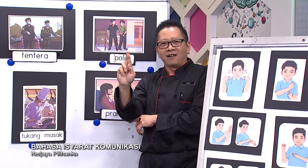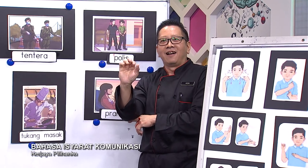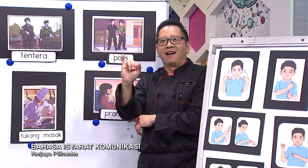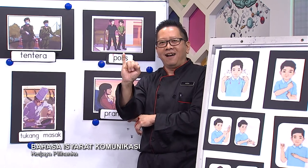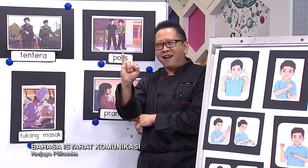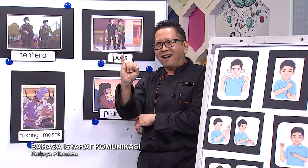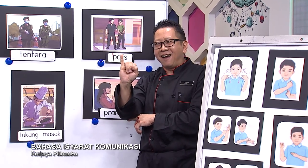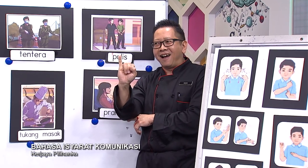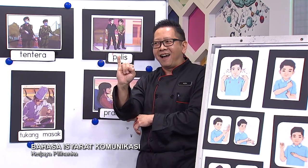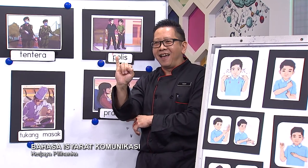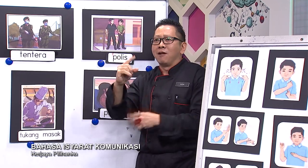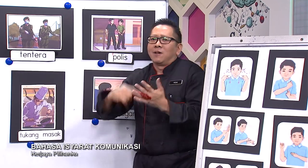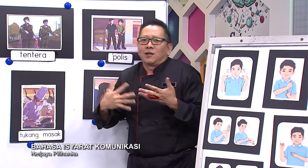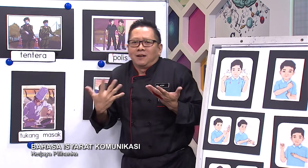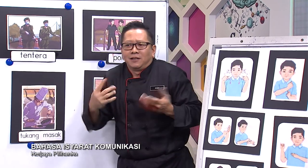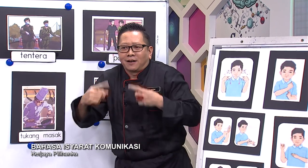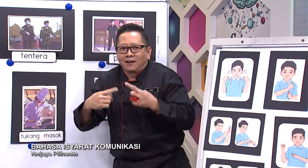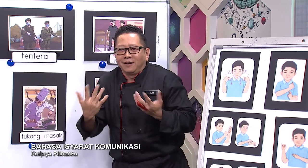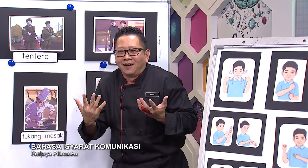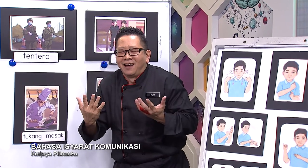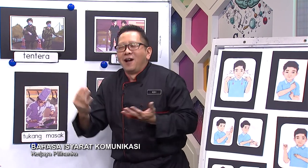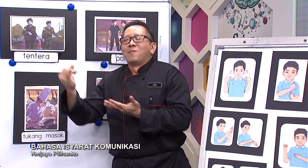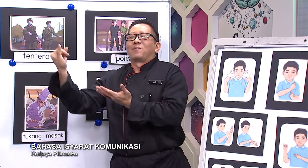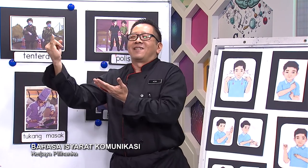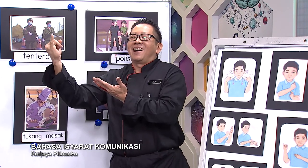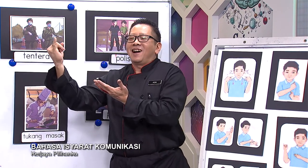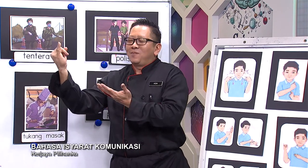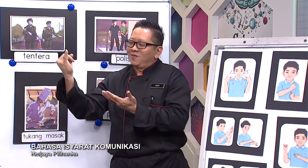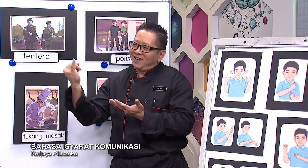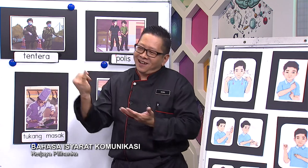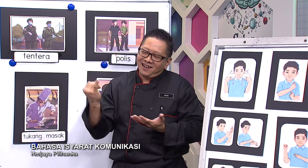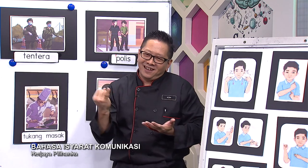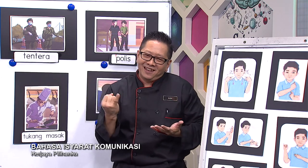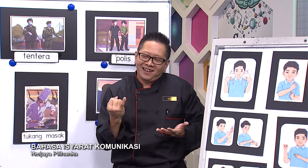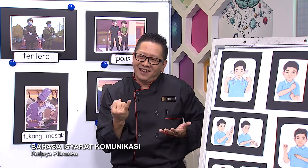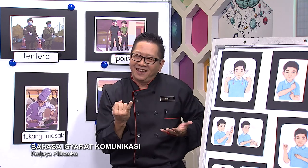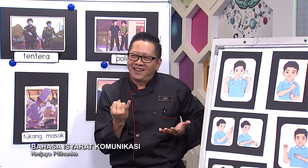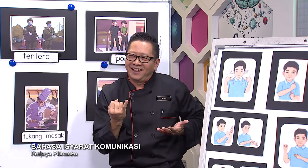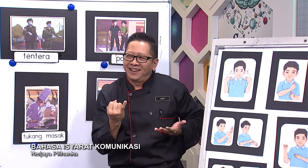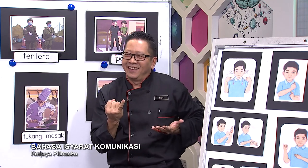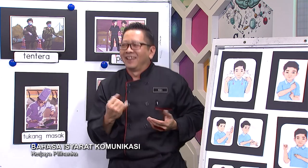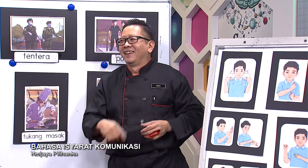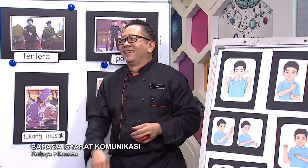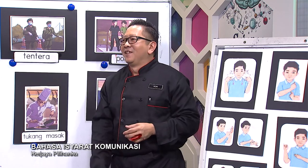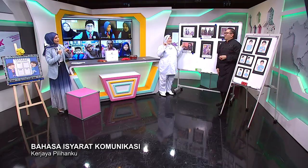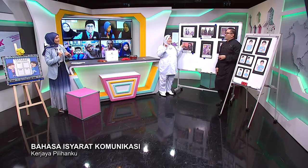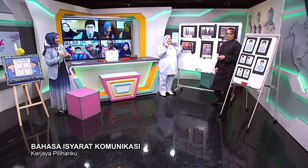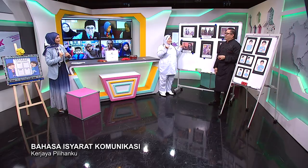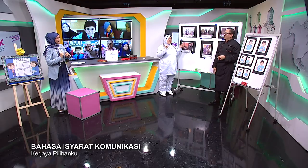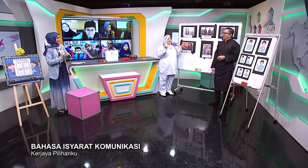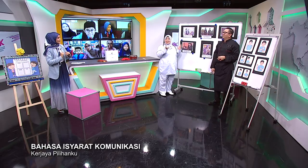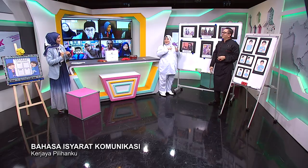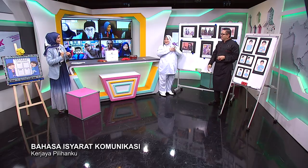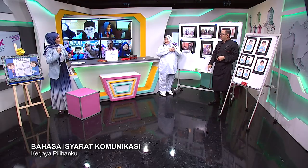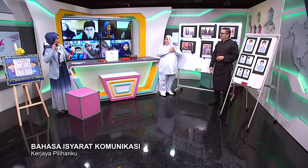R I. Macam mana isyarat dia? Pramugari. Cikgu, pramugari